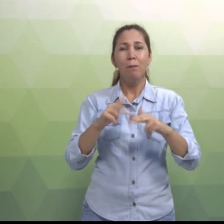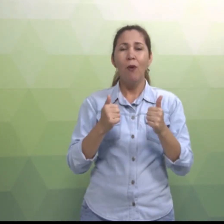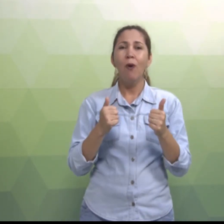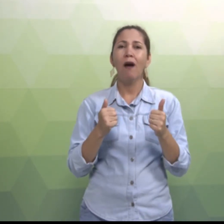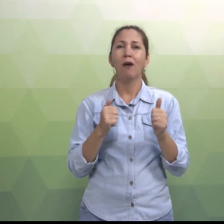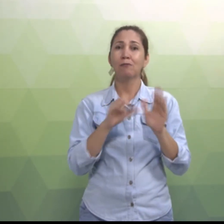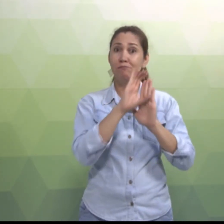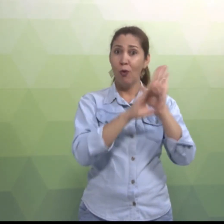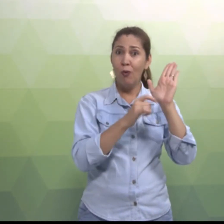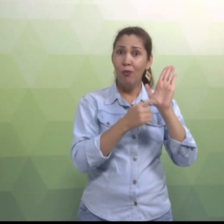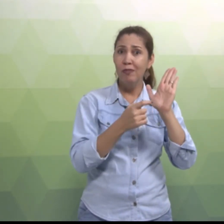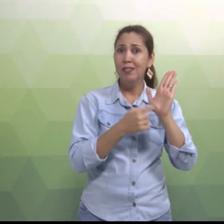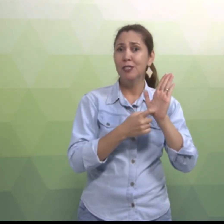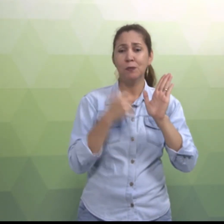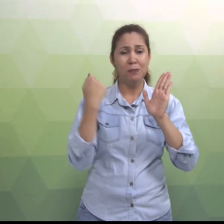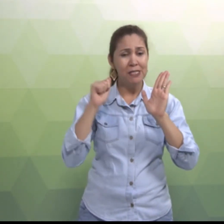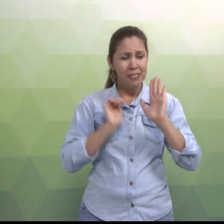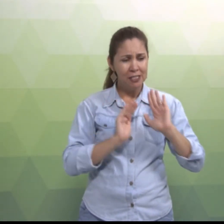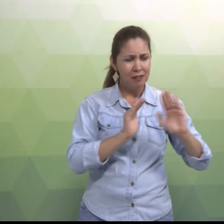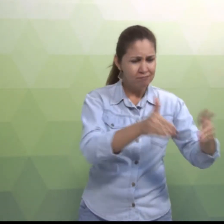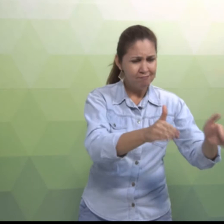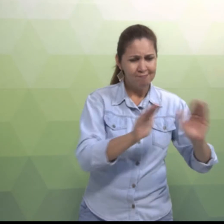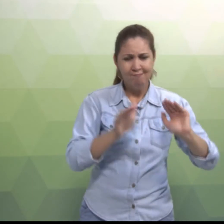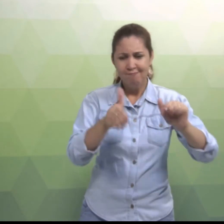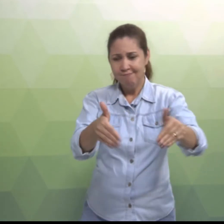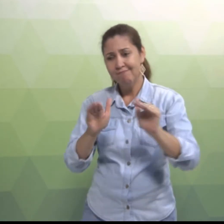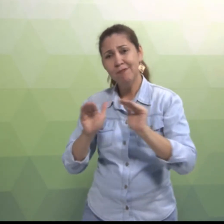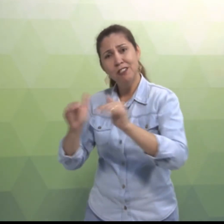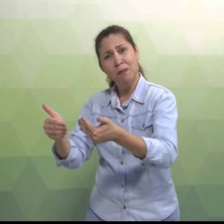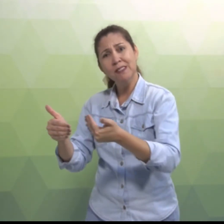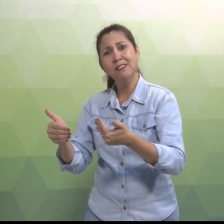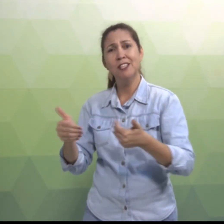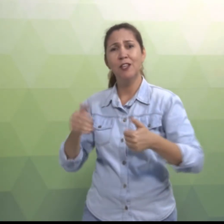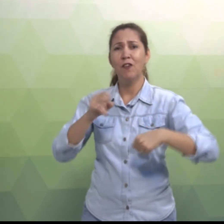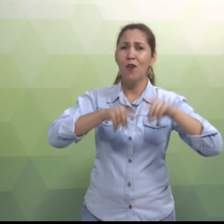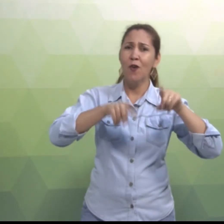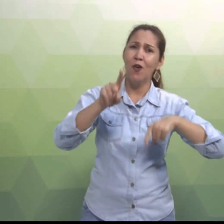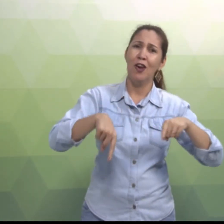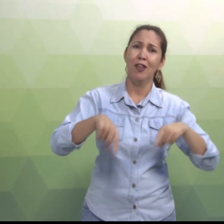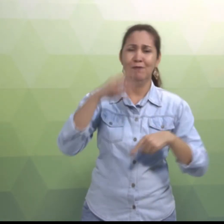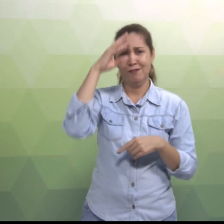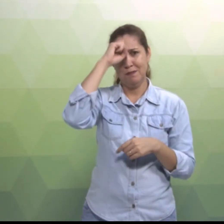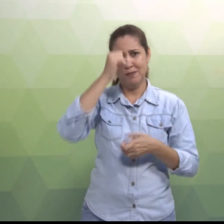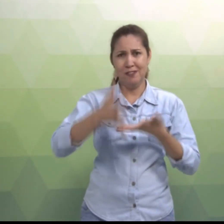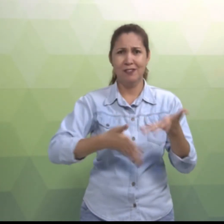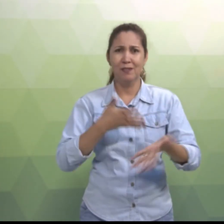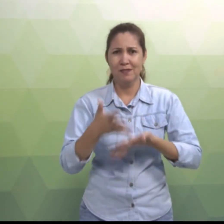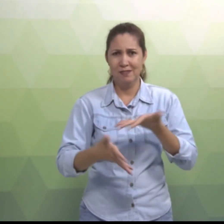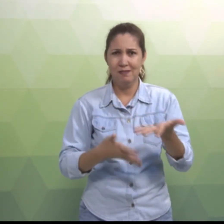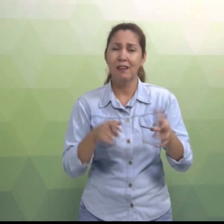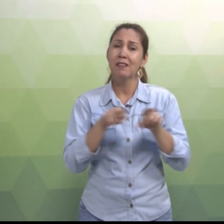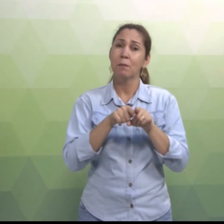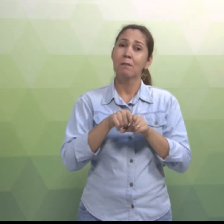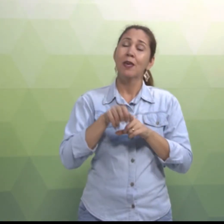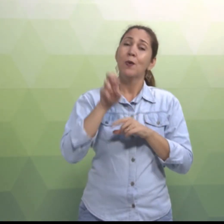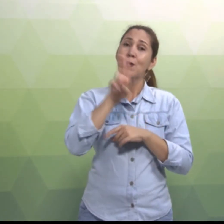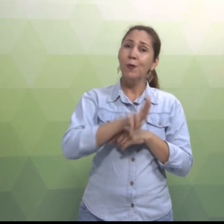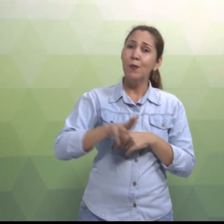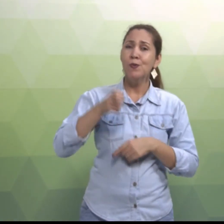aluno, com foco nesse aluno, de forma que ele aprenda a língua de sinais e use a língua de sinais. Eu